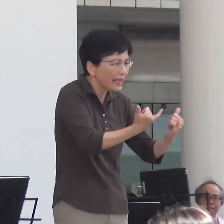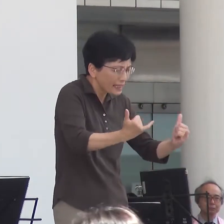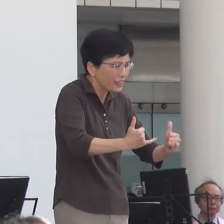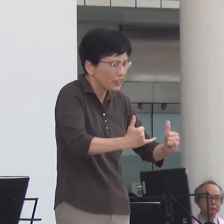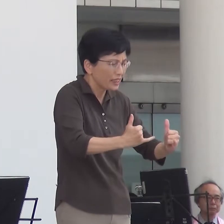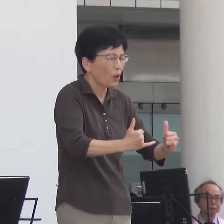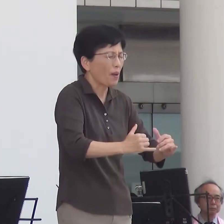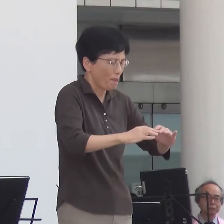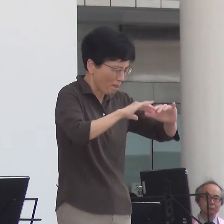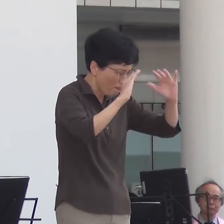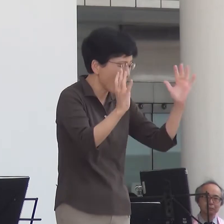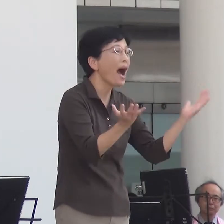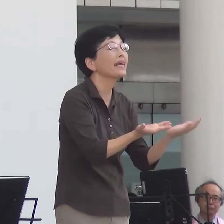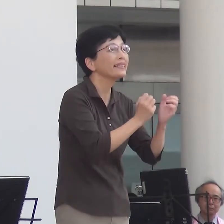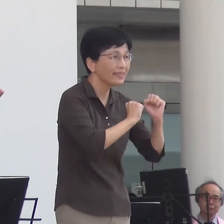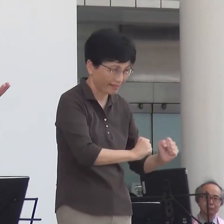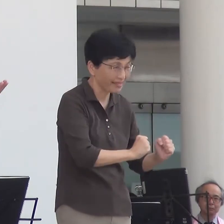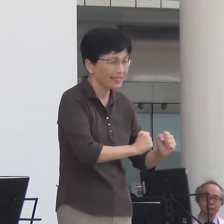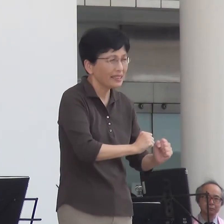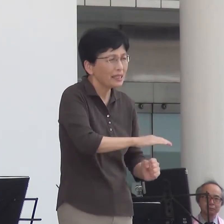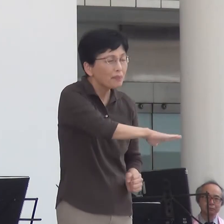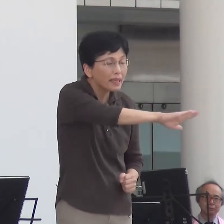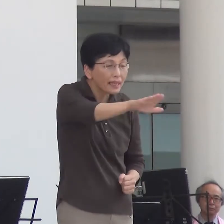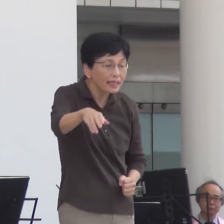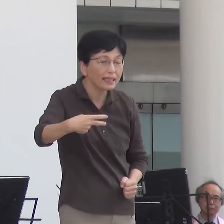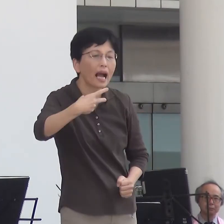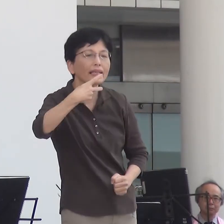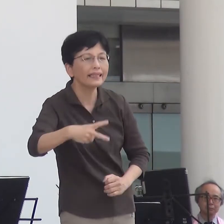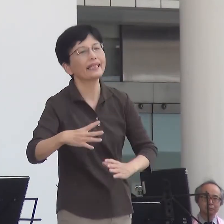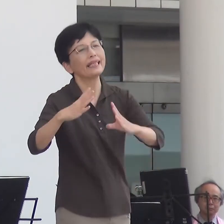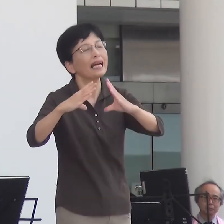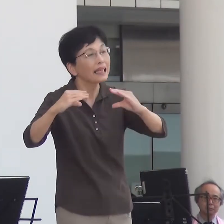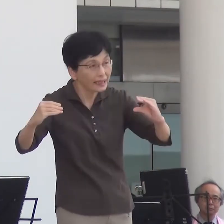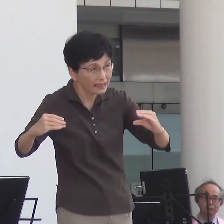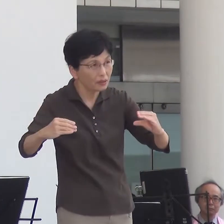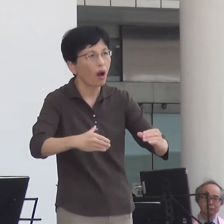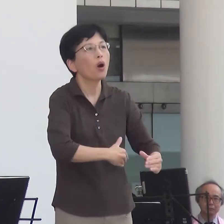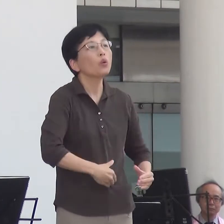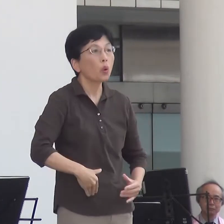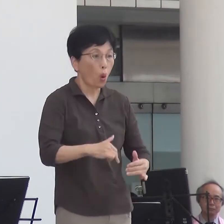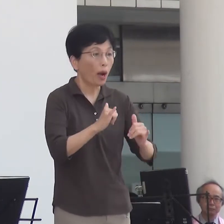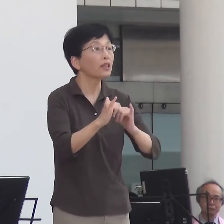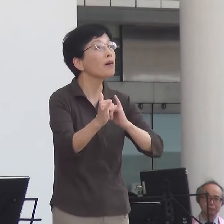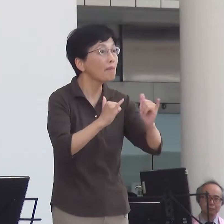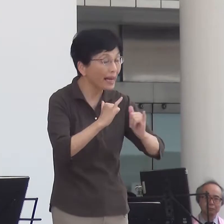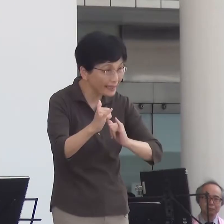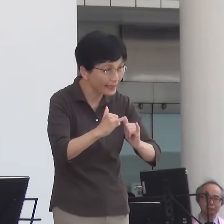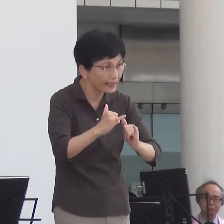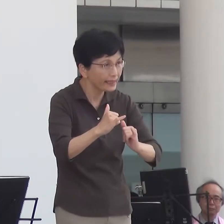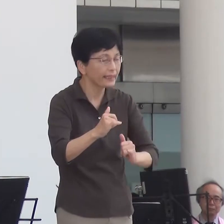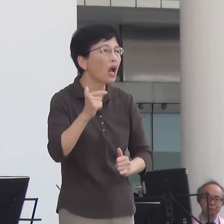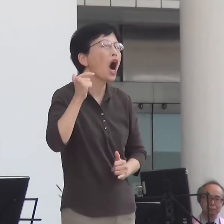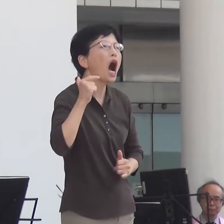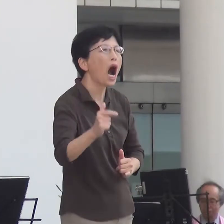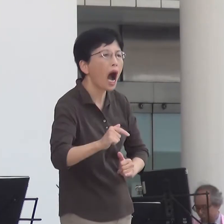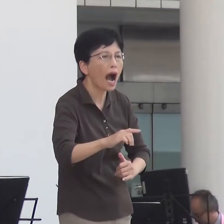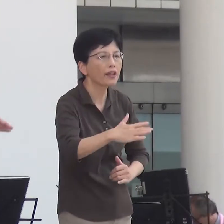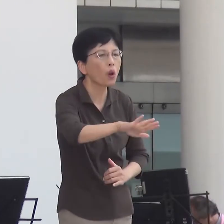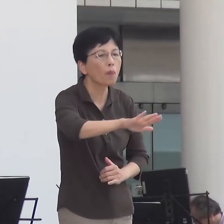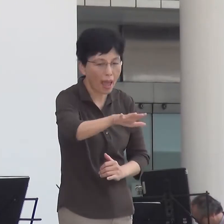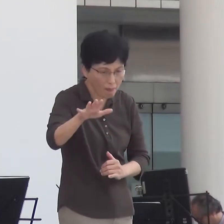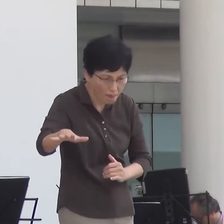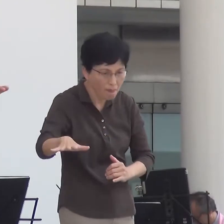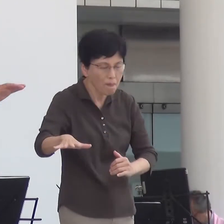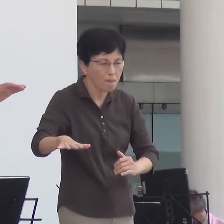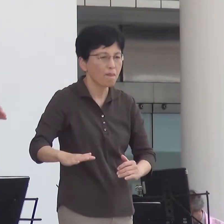ート。みんなに優しいというのは福岡の街、まあ、ハード面でもですね、いろんなところが例